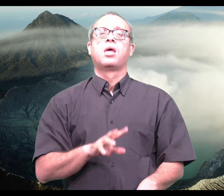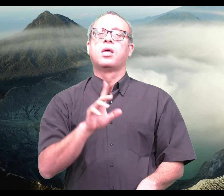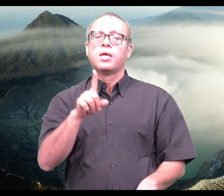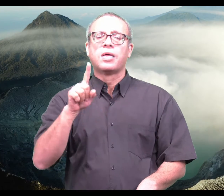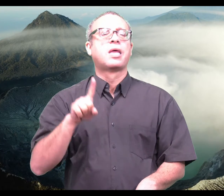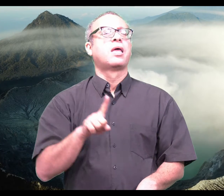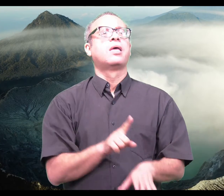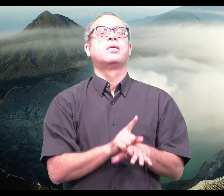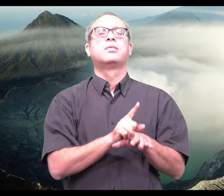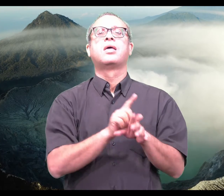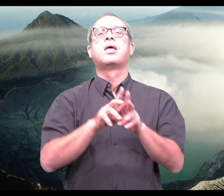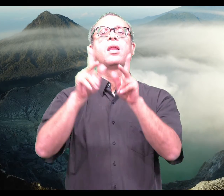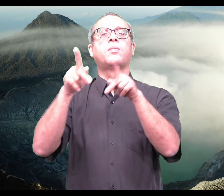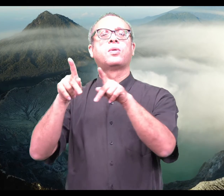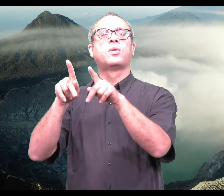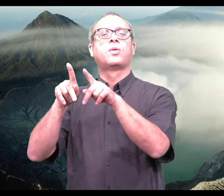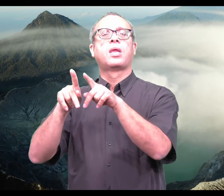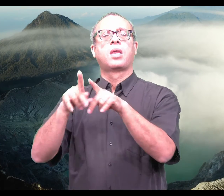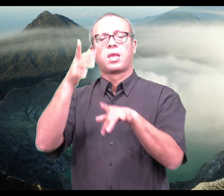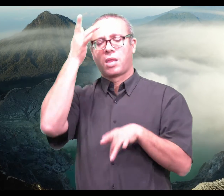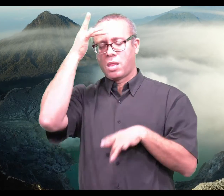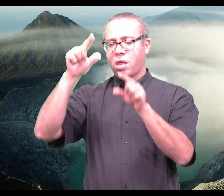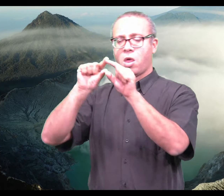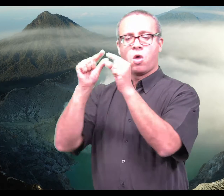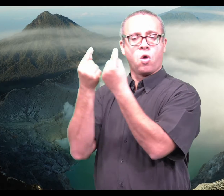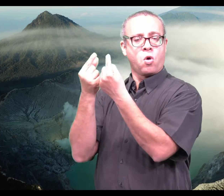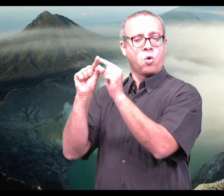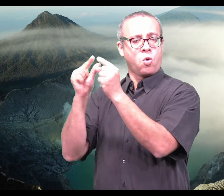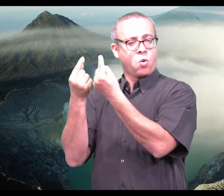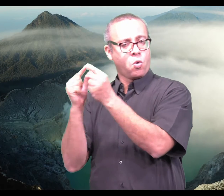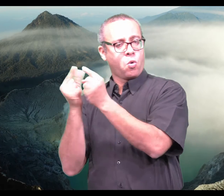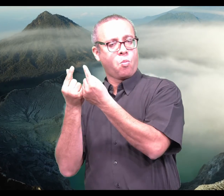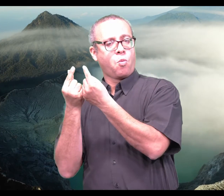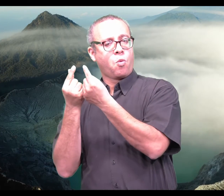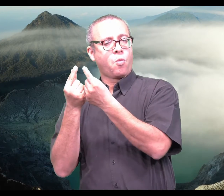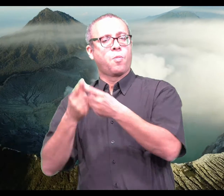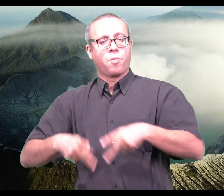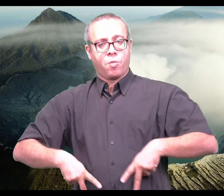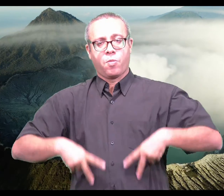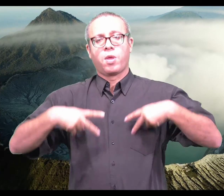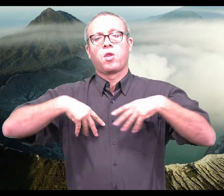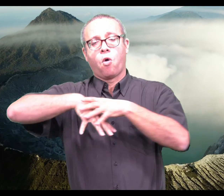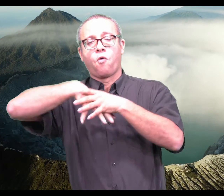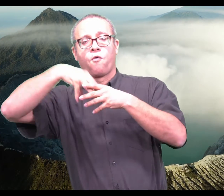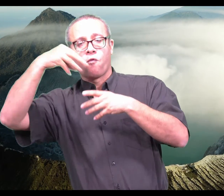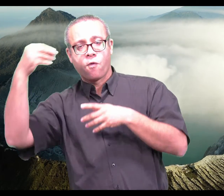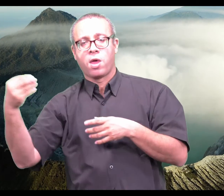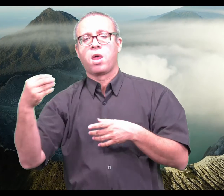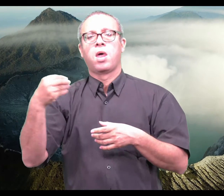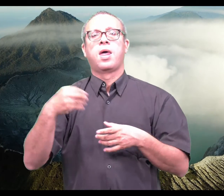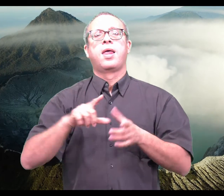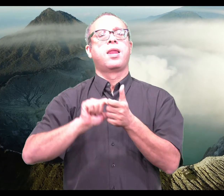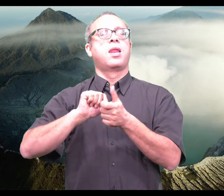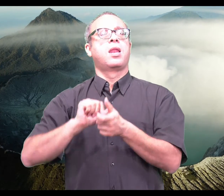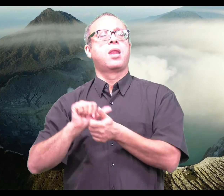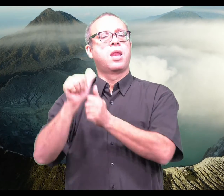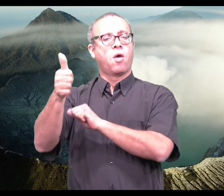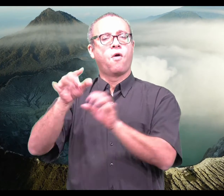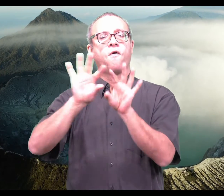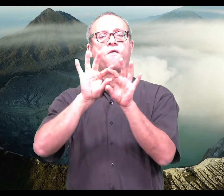fuera de la ciudad, agrupados en colonias, sin ningún contacto humano, lejos de la familia, de los amigos, carentes